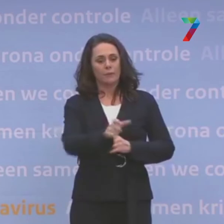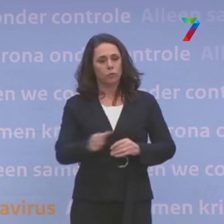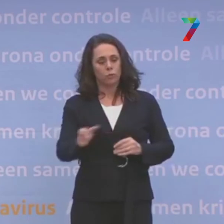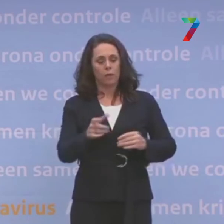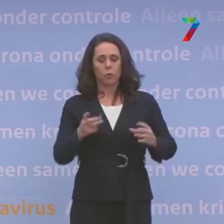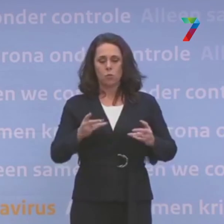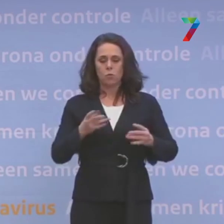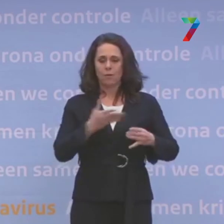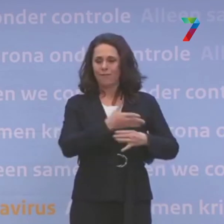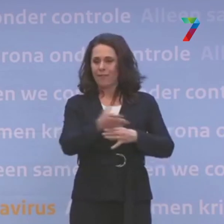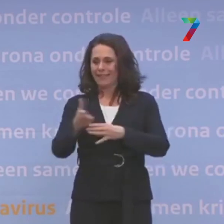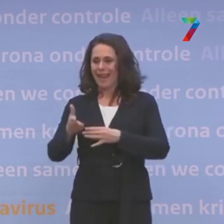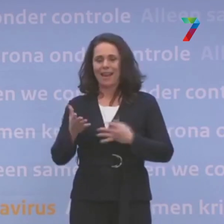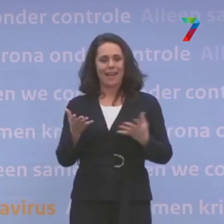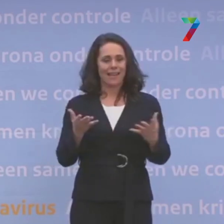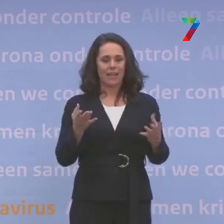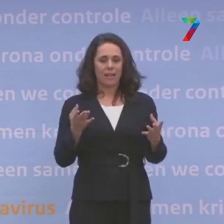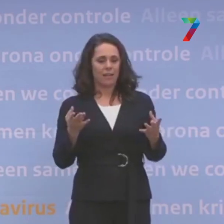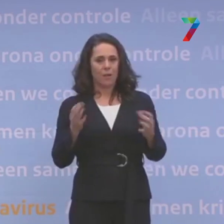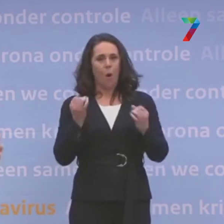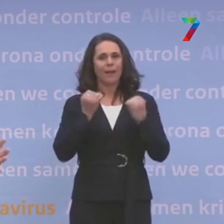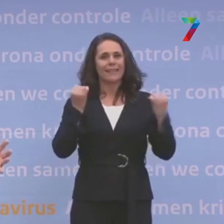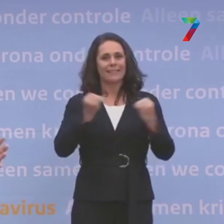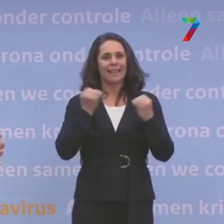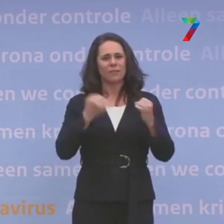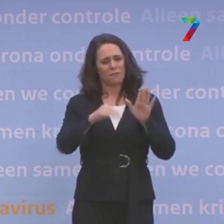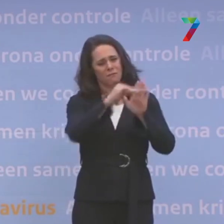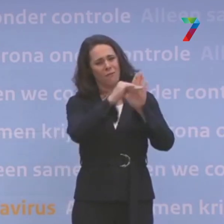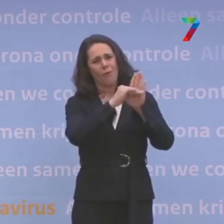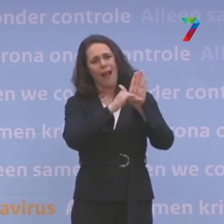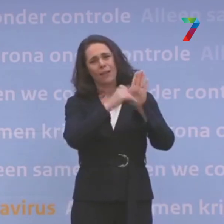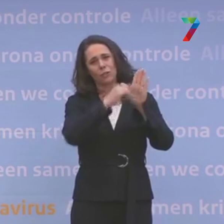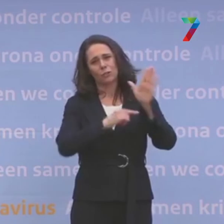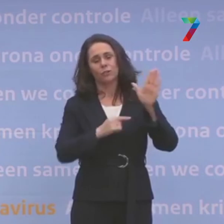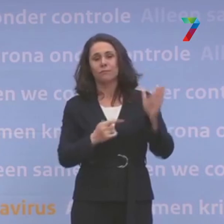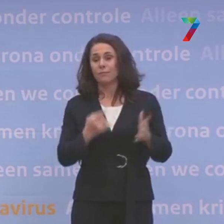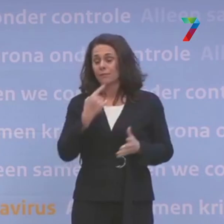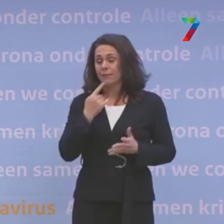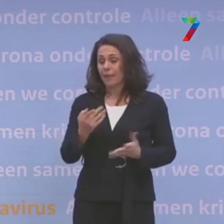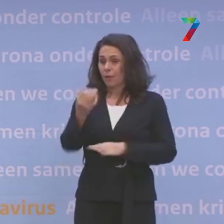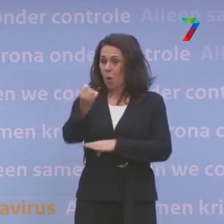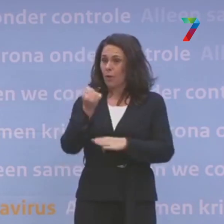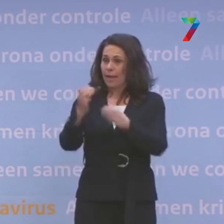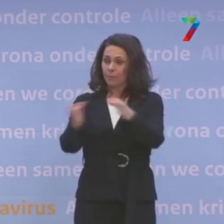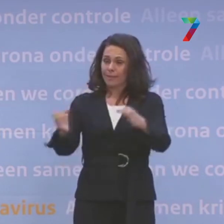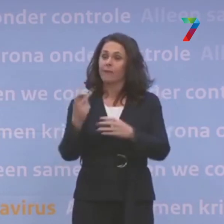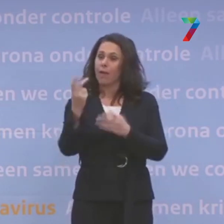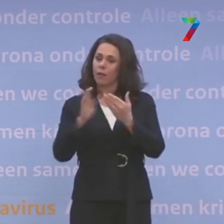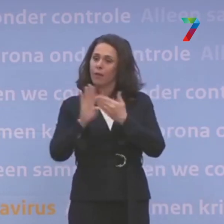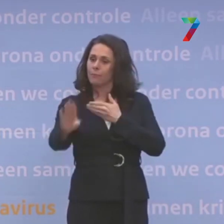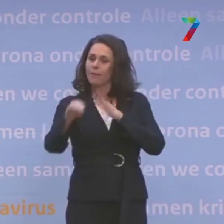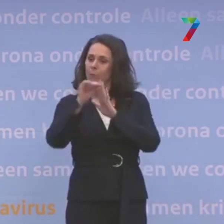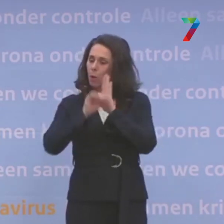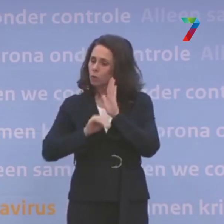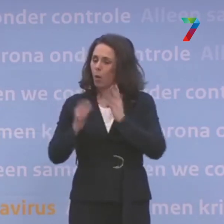de verdeling van die ruimte. Dus dat zijn ook randvoorwaardelijke zaken. Maar je kunt niet zeggen, omdat een horecabedrijf anderhalf meter protocol